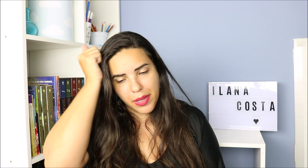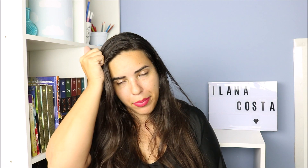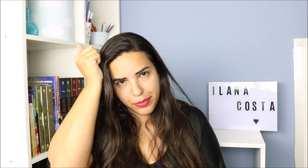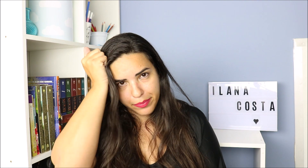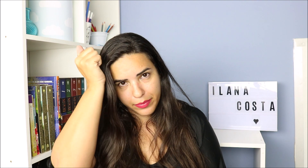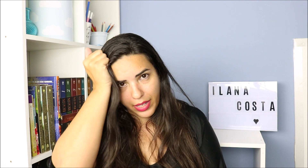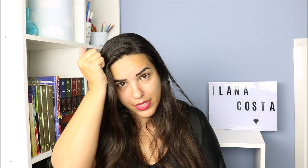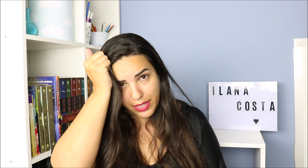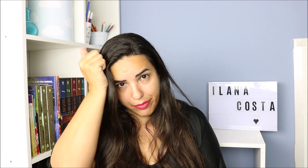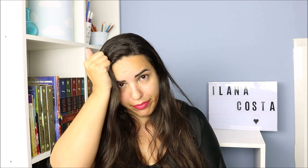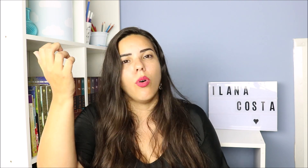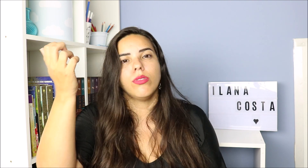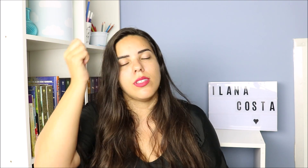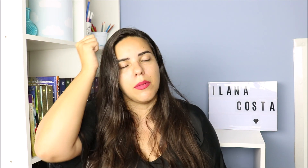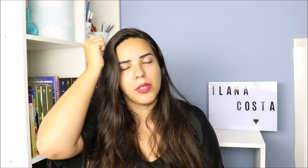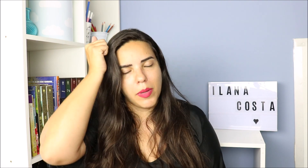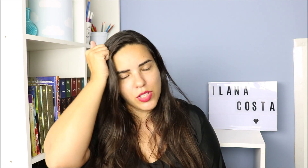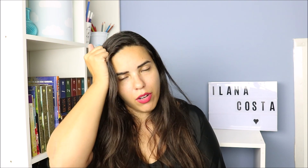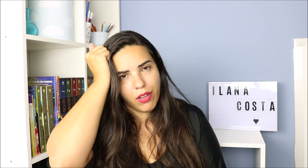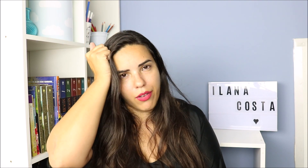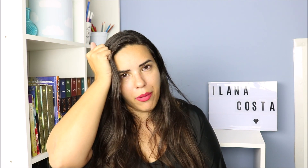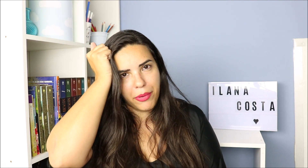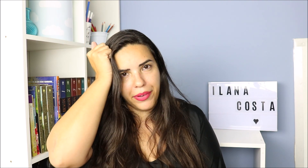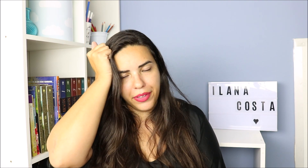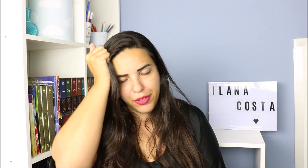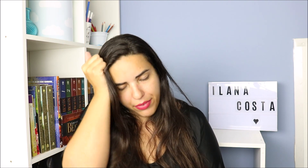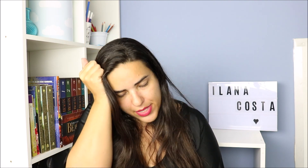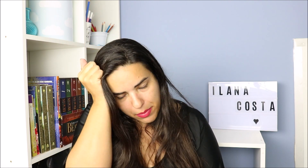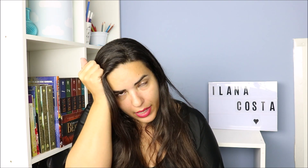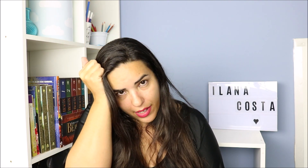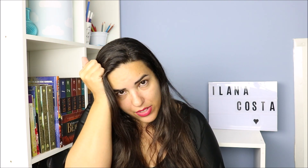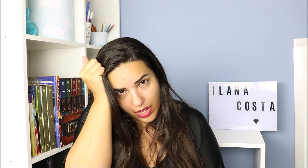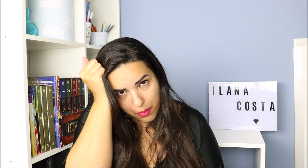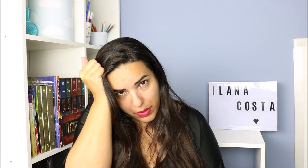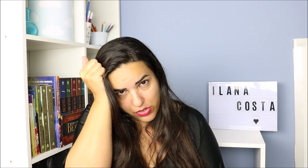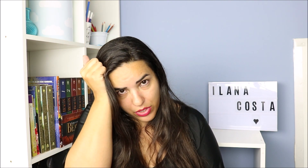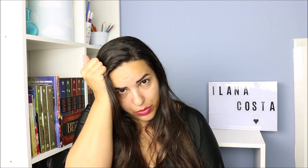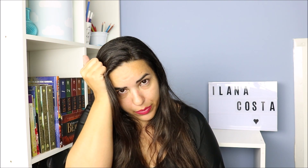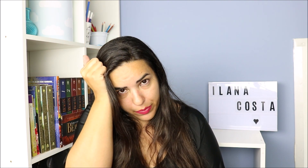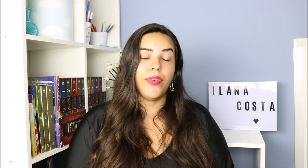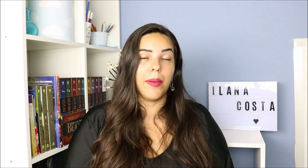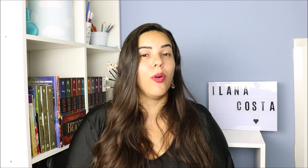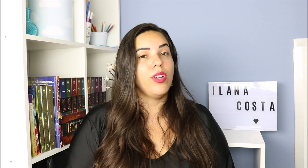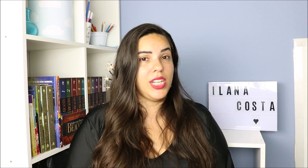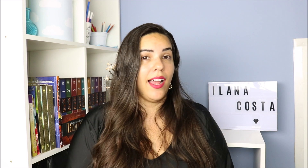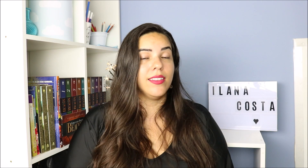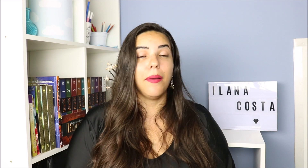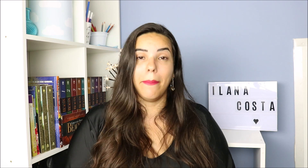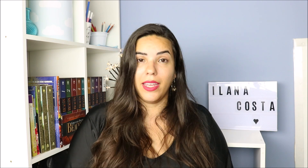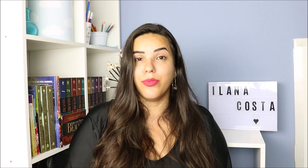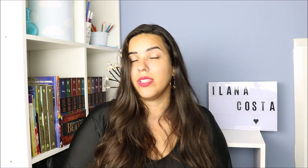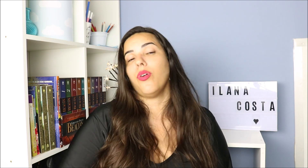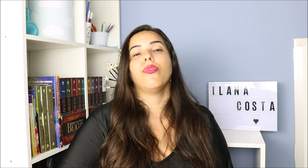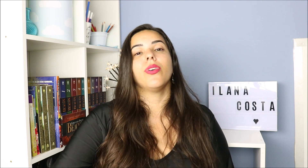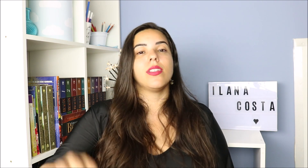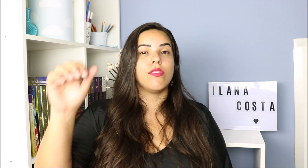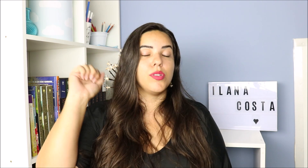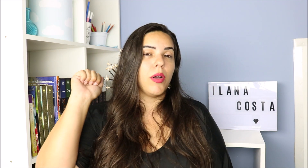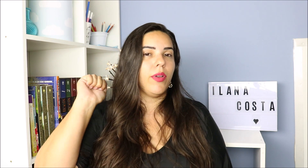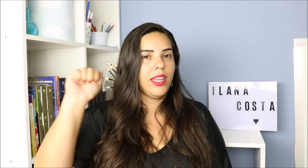exemplo, assim. Outros simplesmente colocam a mão aqui e fazem uma cara de arrependido. O verbo odiar também usa a configuração de mão em